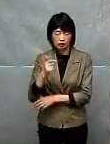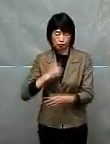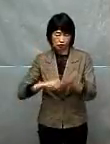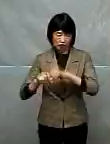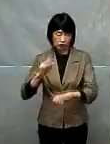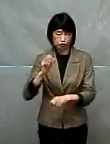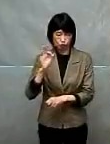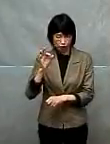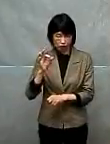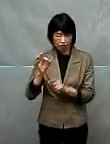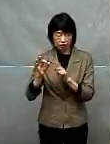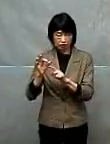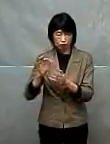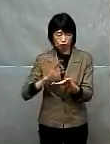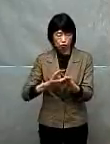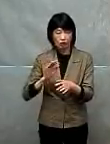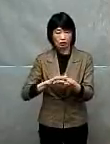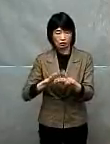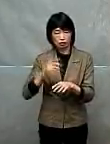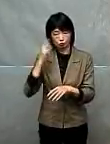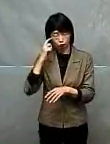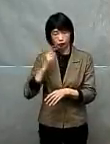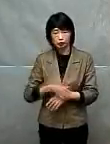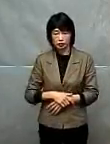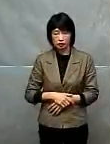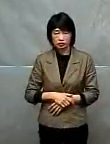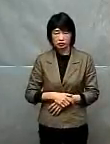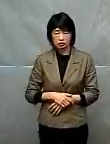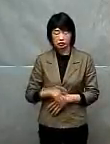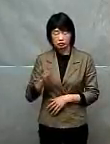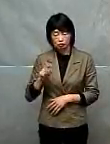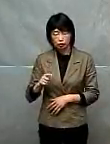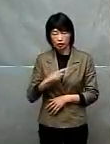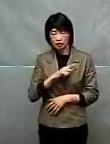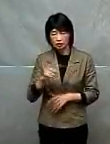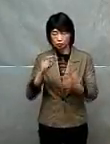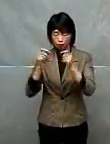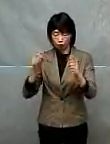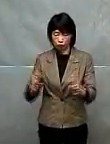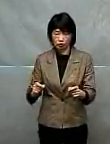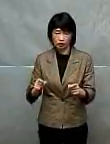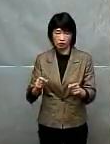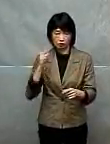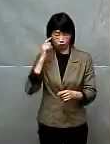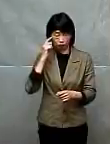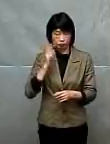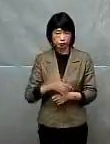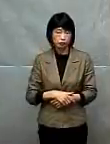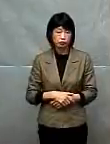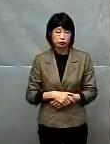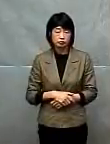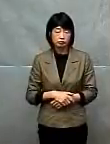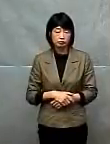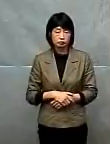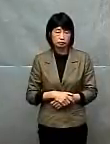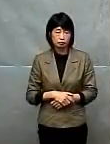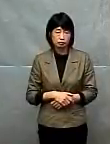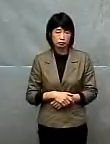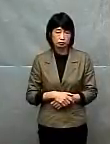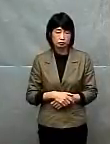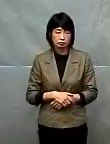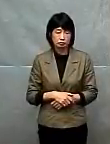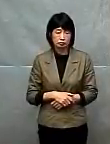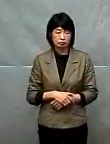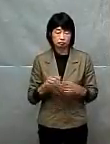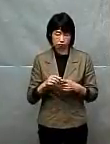ので、そこが一番の問題だったんだろうなと思いますけど本当にそ